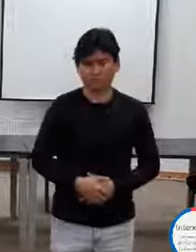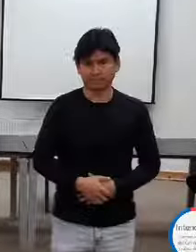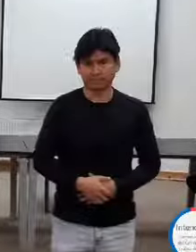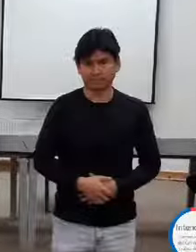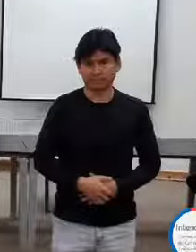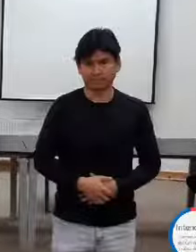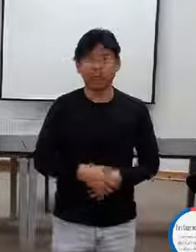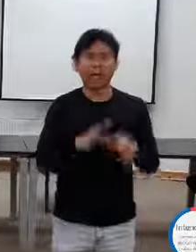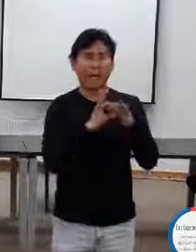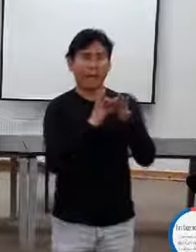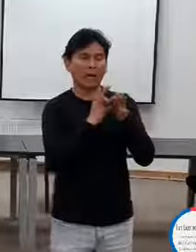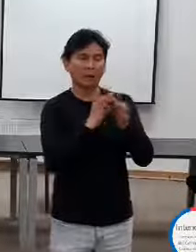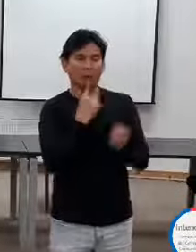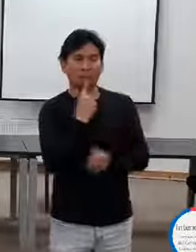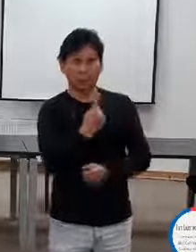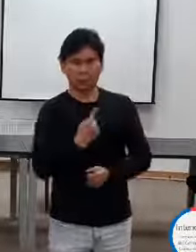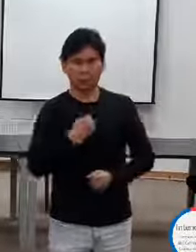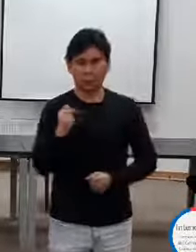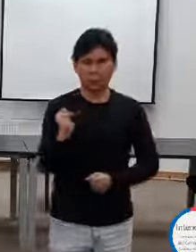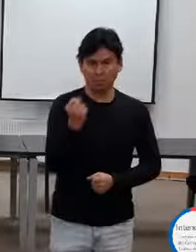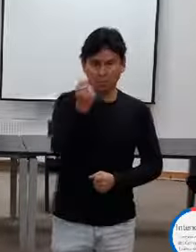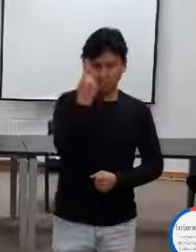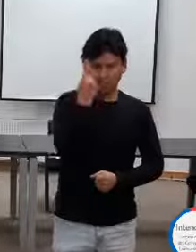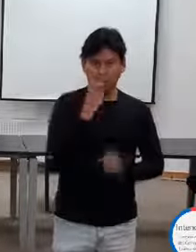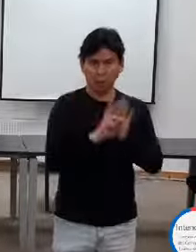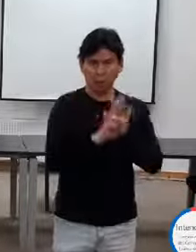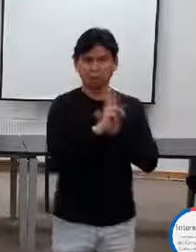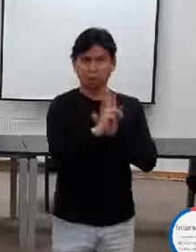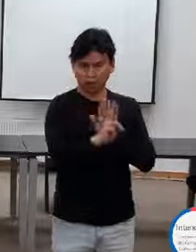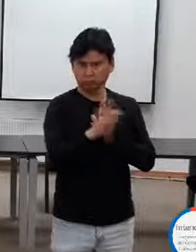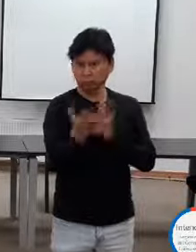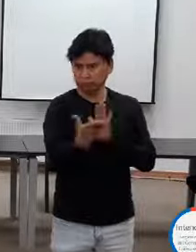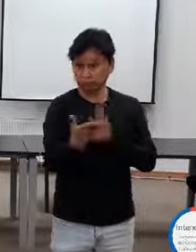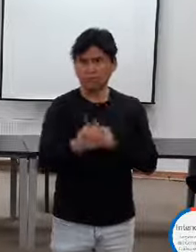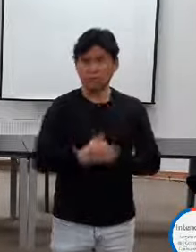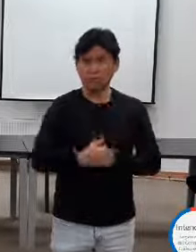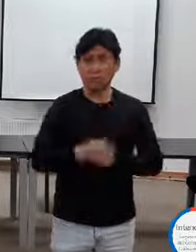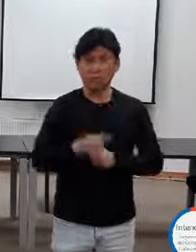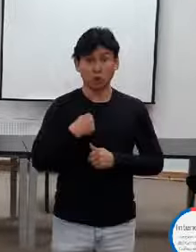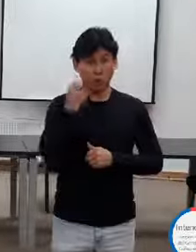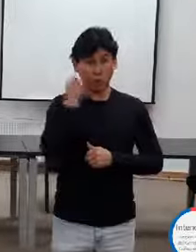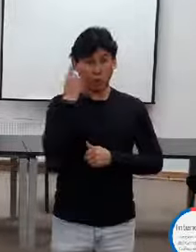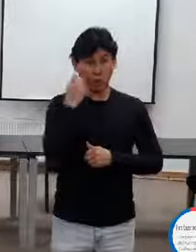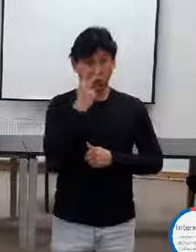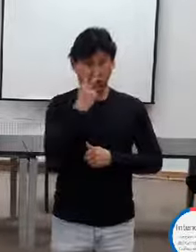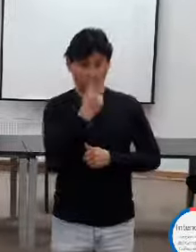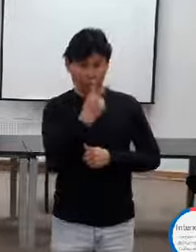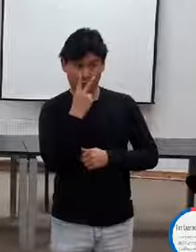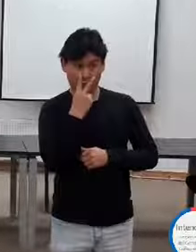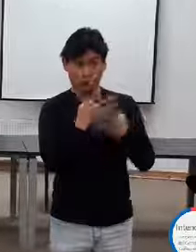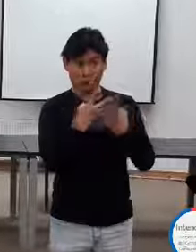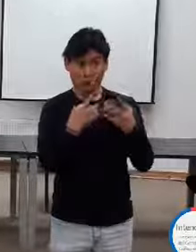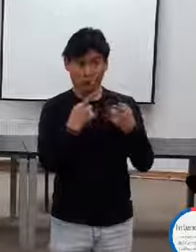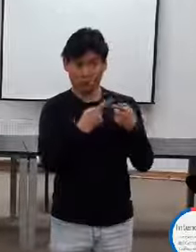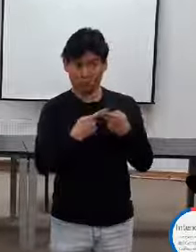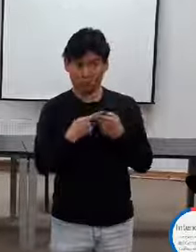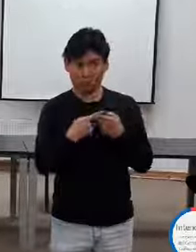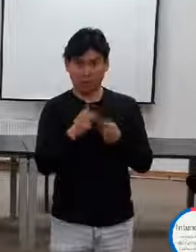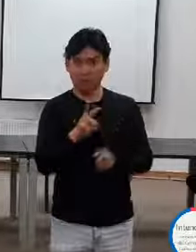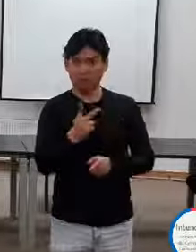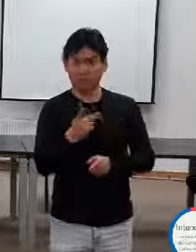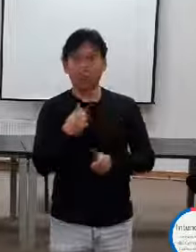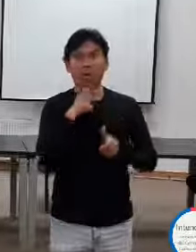Mire, gracias por la pregunta. Lo primero que yo le respondo es que lo que yo he sabido y lo que yo he visto en las redes sociales es todo lo